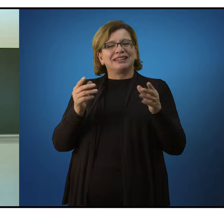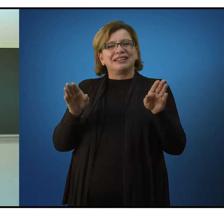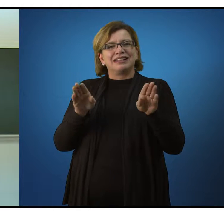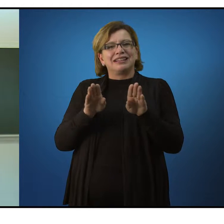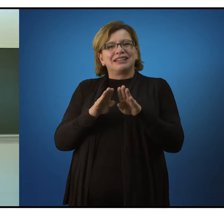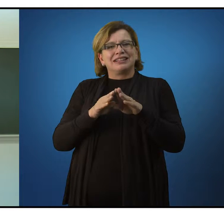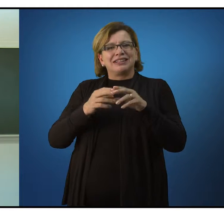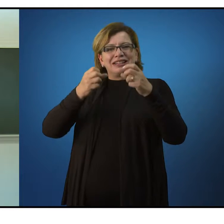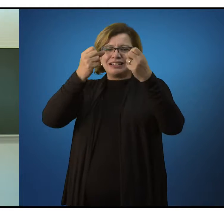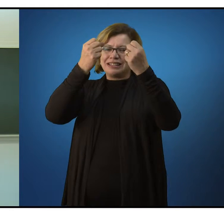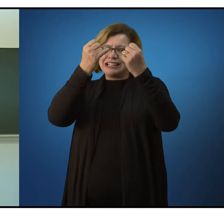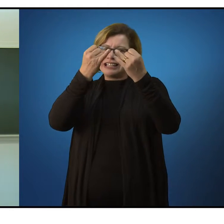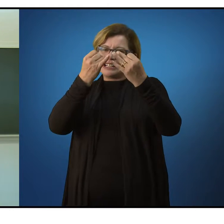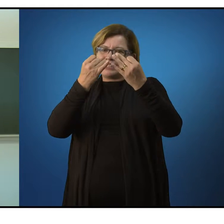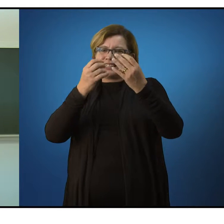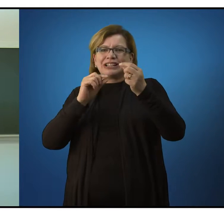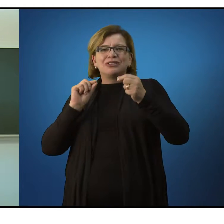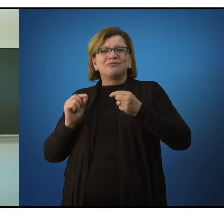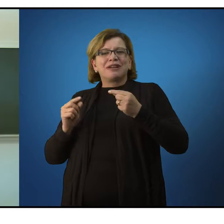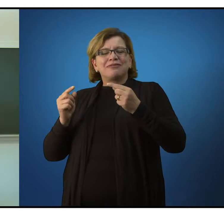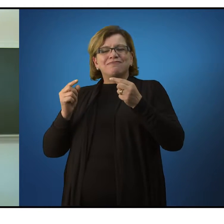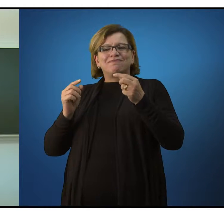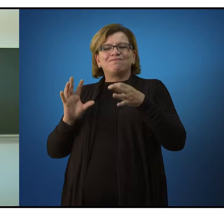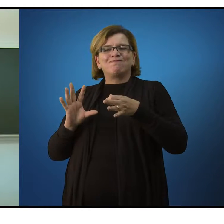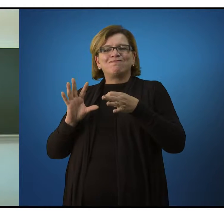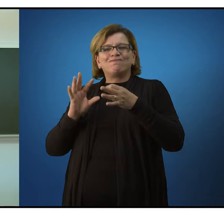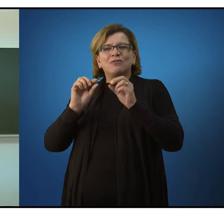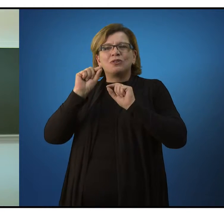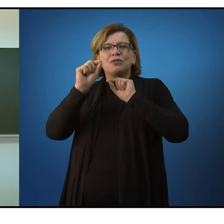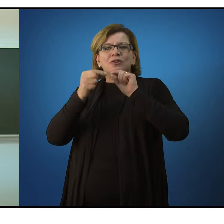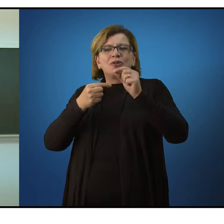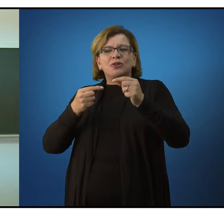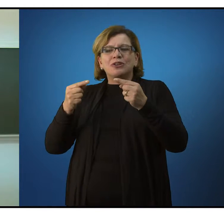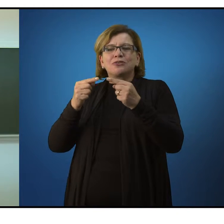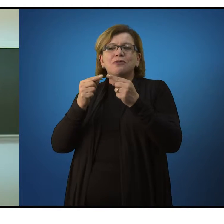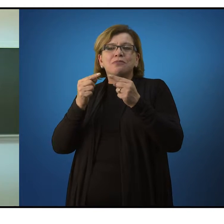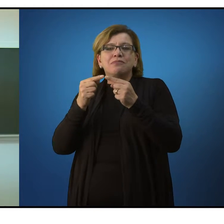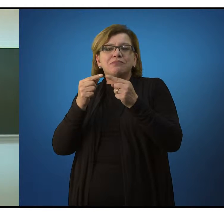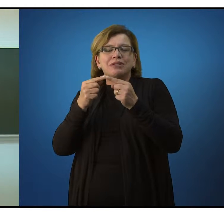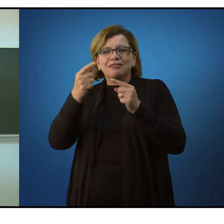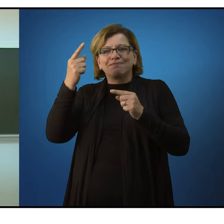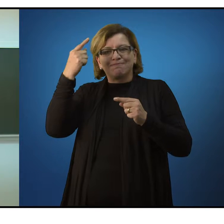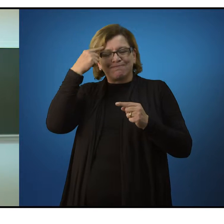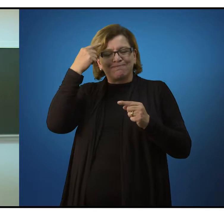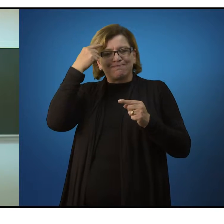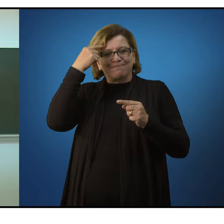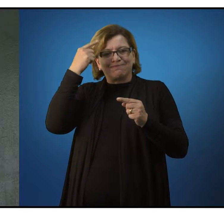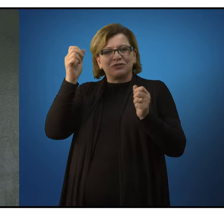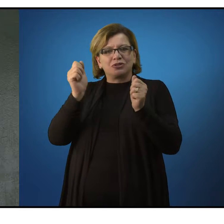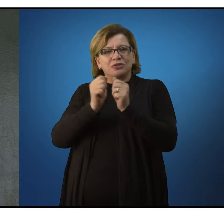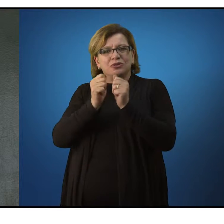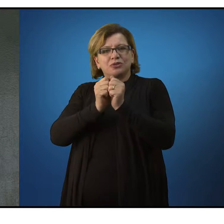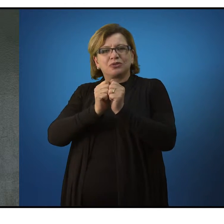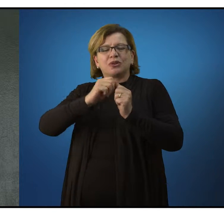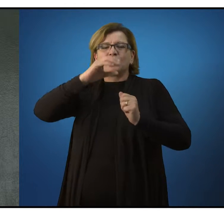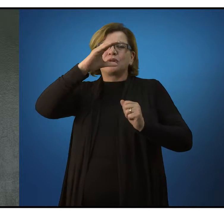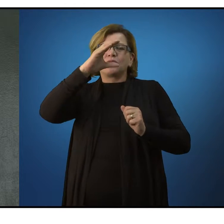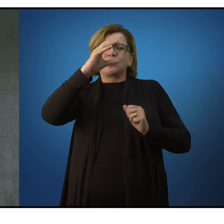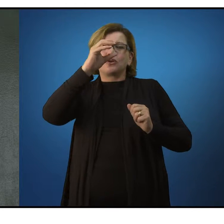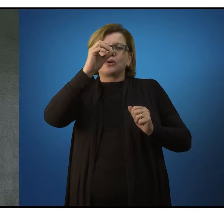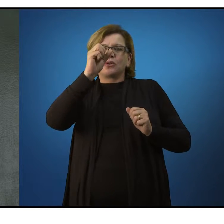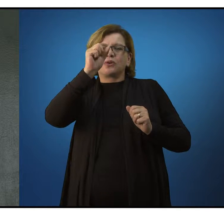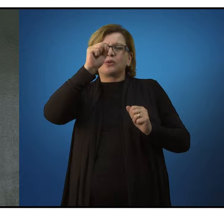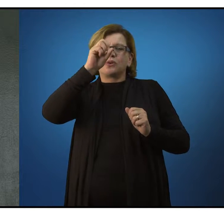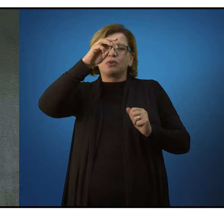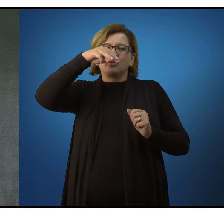dando uma relação racional do processo da natureza, ou também chamada de cosmologia.